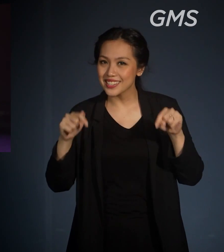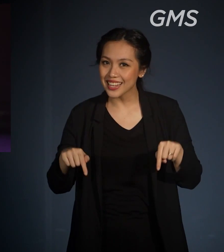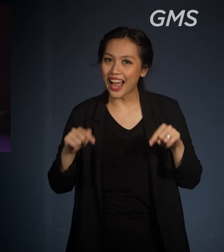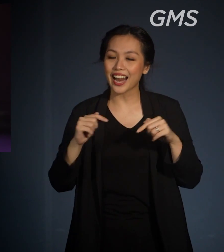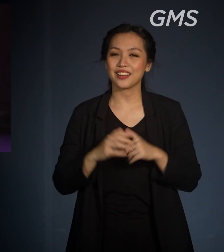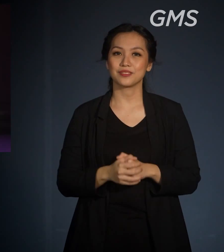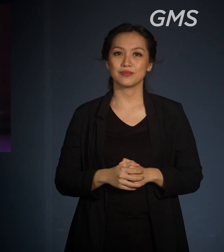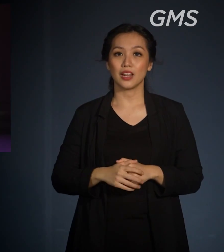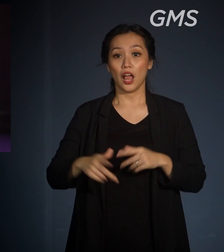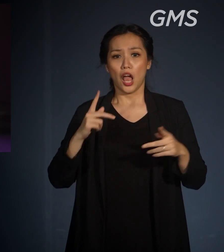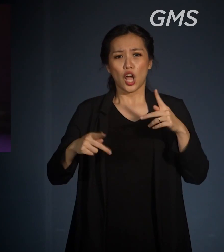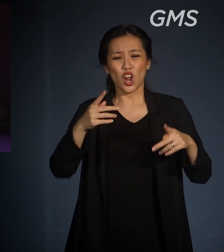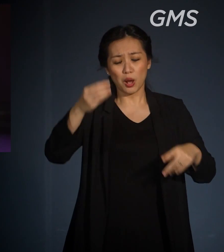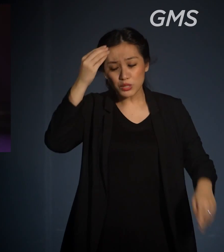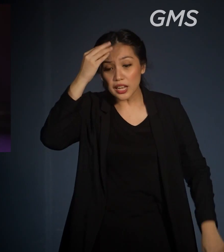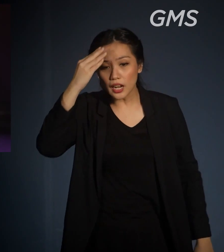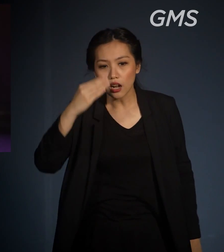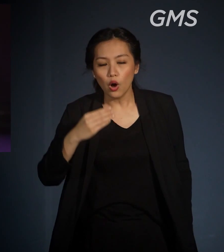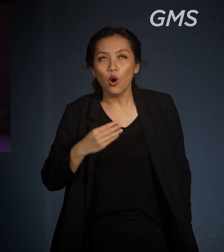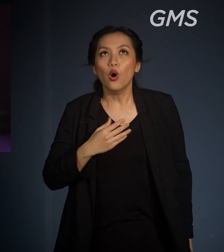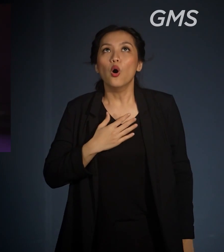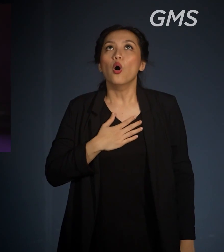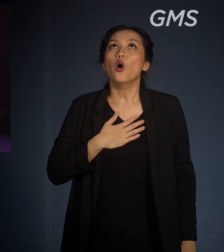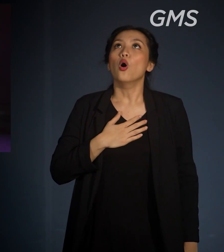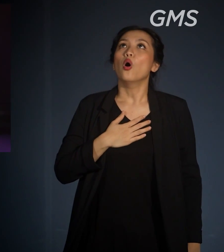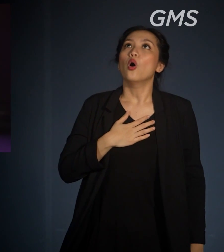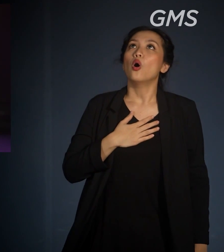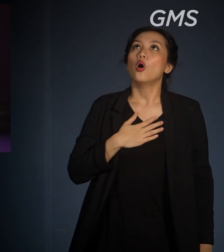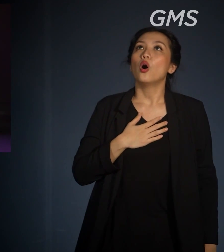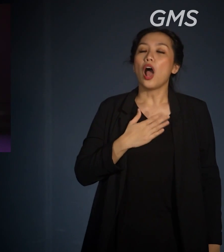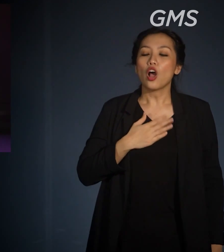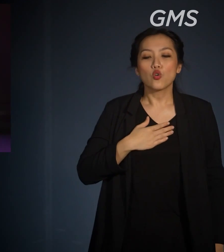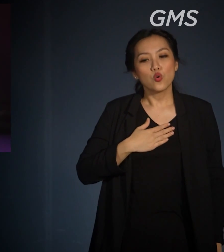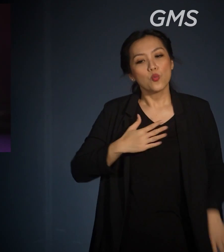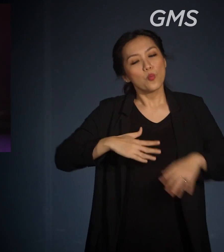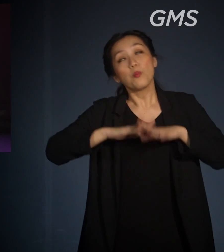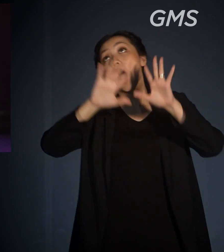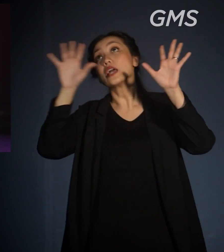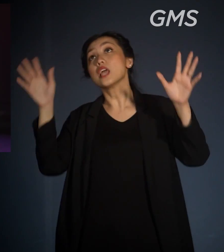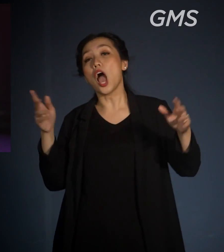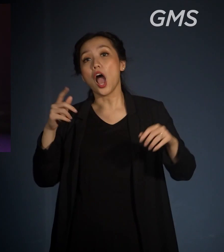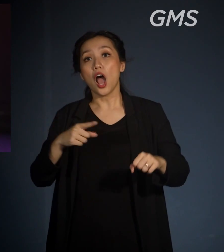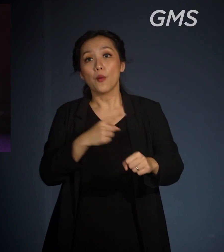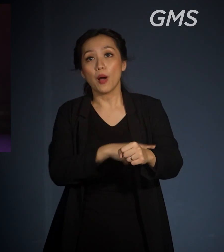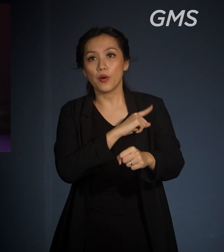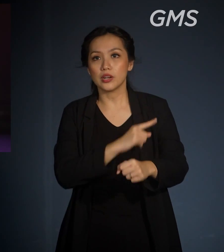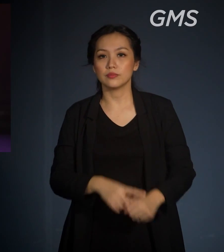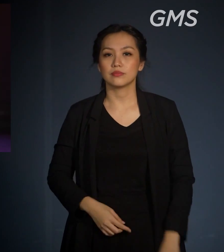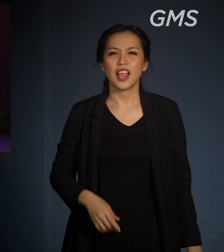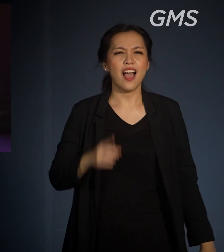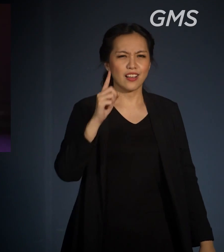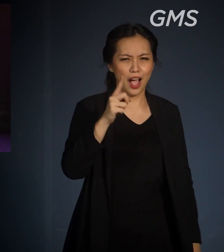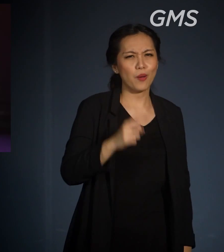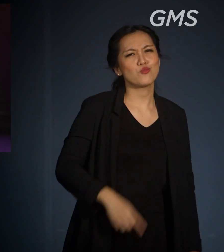Kalau Anda sadar bahwa Anda adalah makhluk yang penuh dengan potensi, harusnya hari ini Anda menjadi orang yang berbeda ketimbang tahun